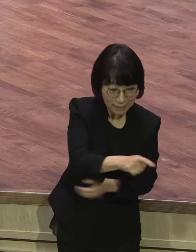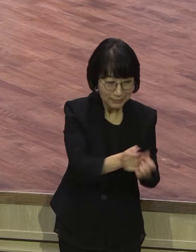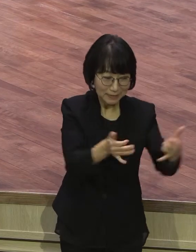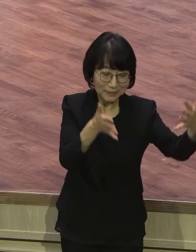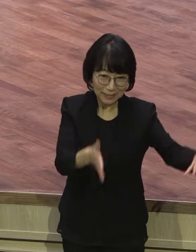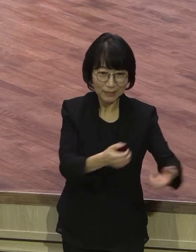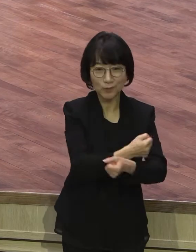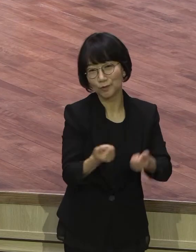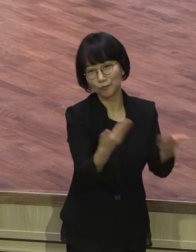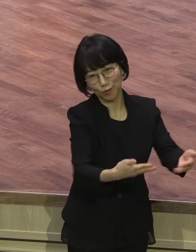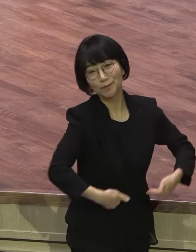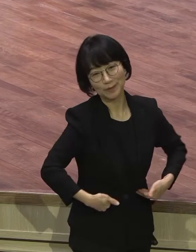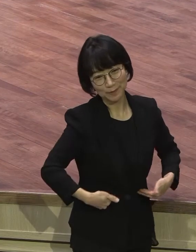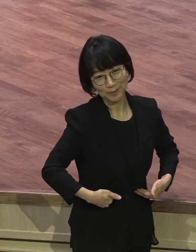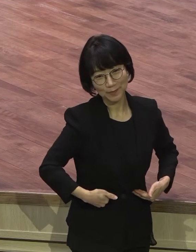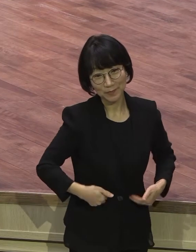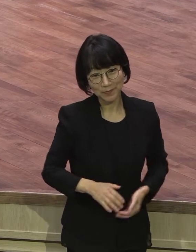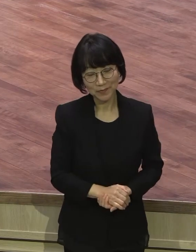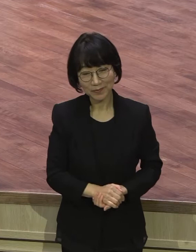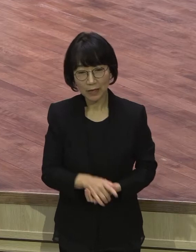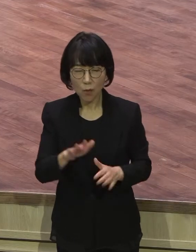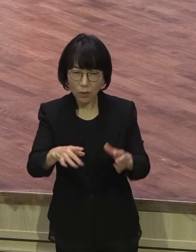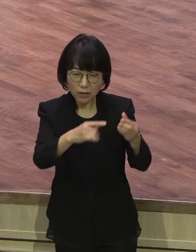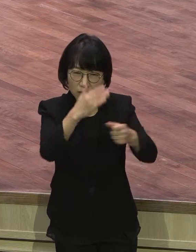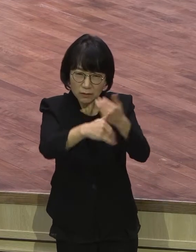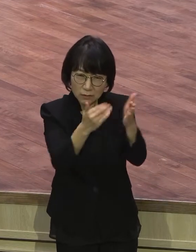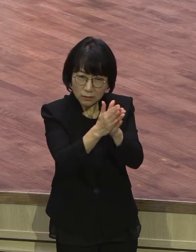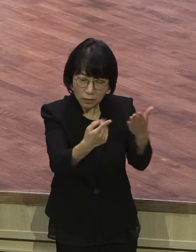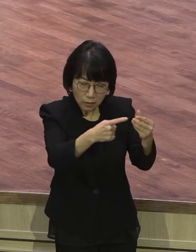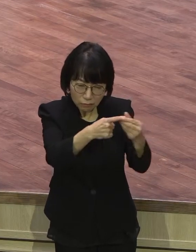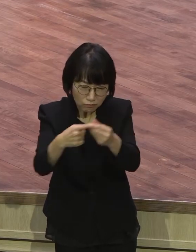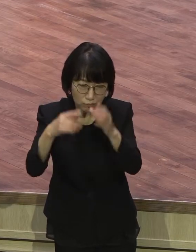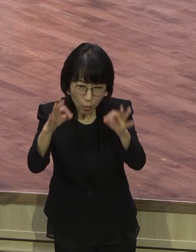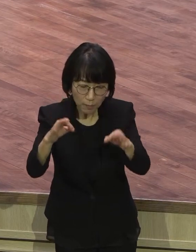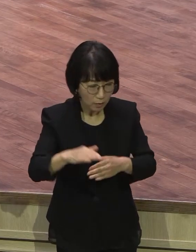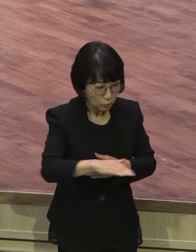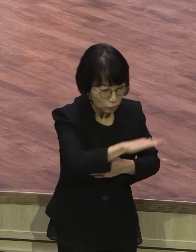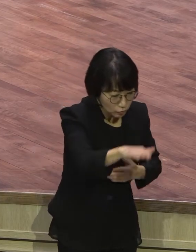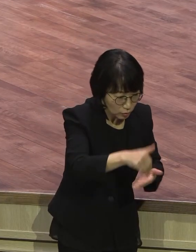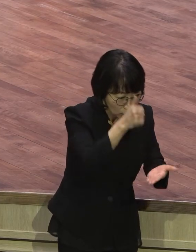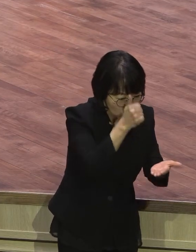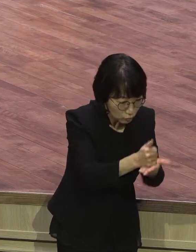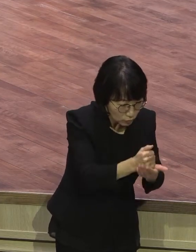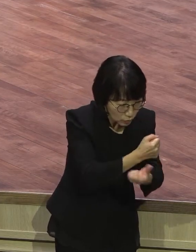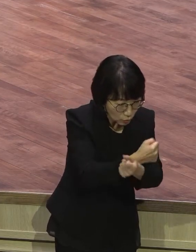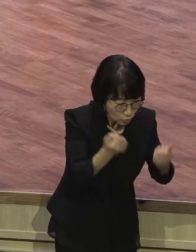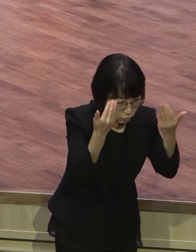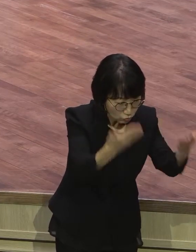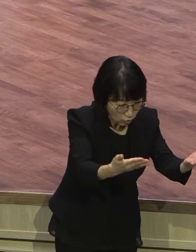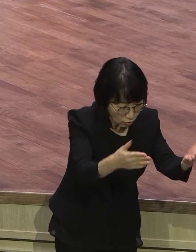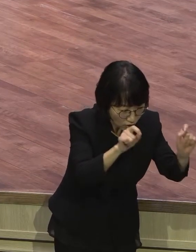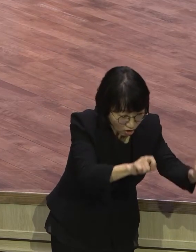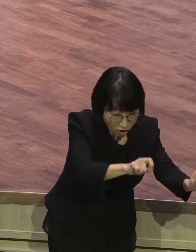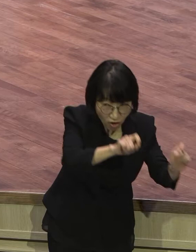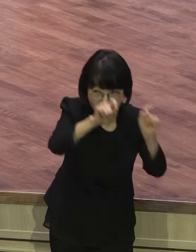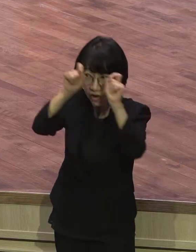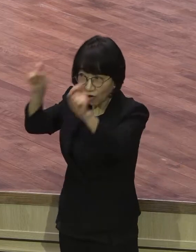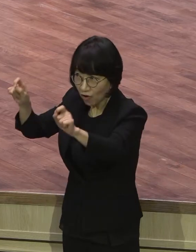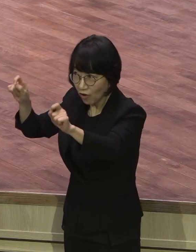있어요. 우리가 우리에게 죄를 지은 자를 사하여 준 것 같이 우리 죄를 사하여 주옵시고. 자, 이